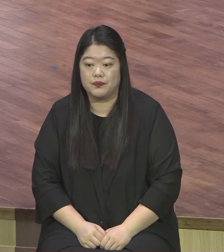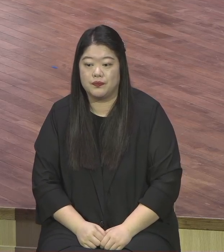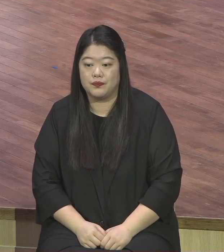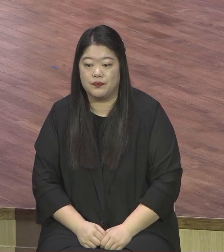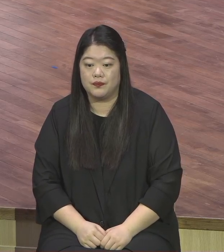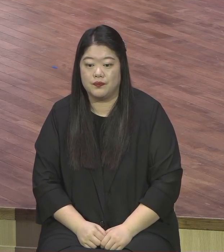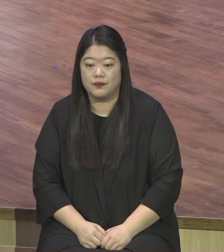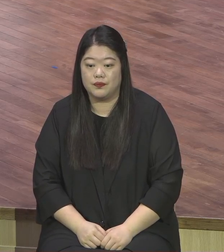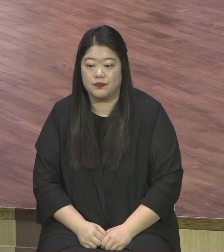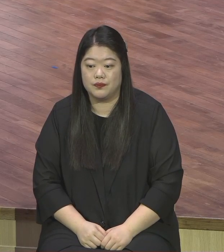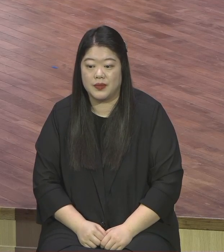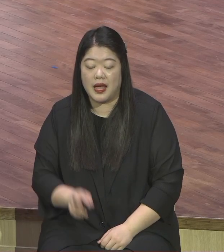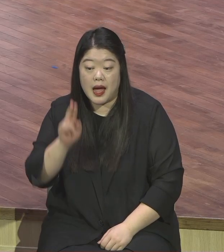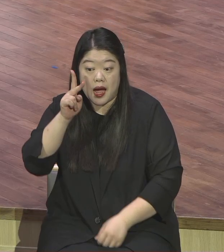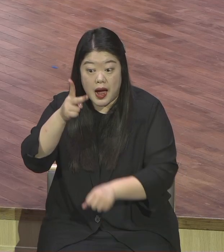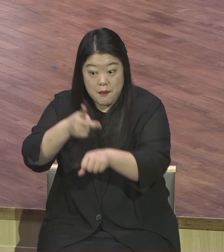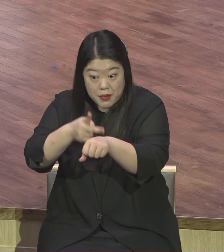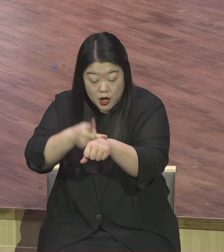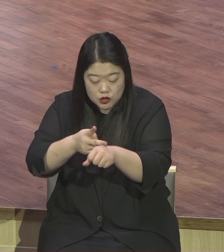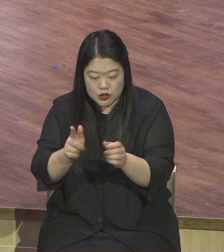바울의 자서전이라고